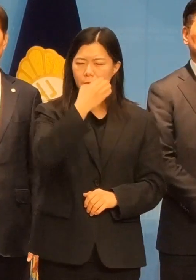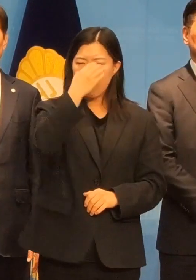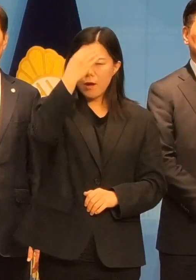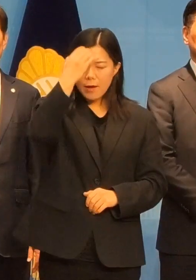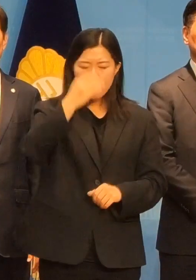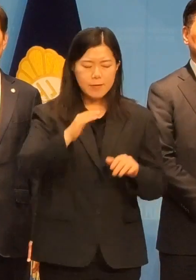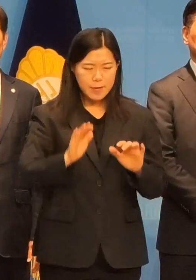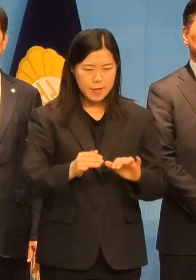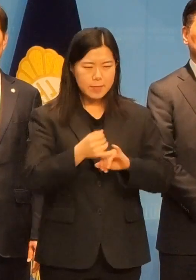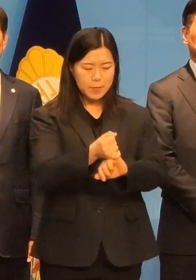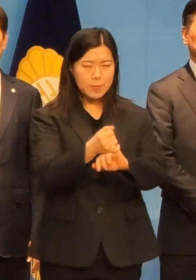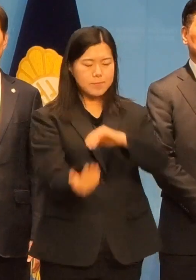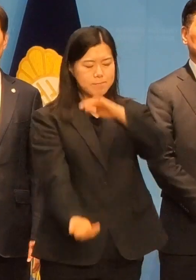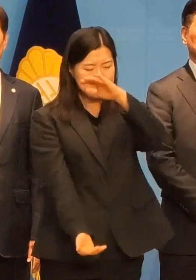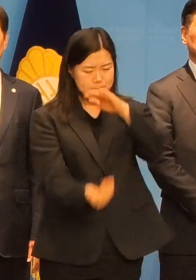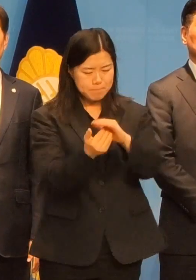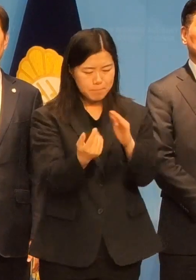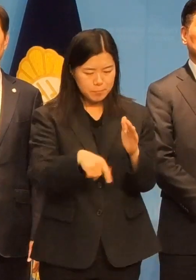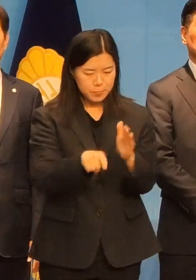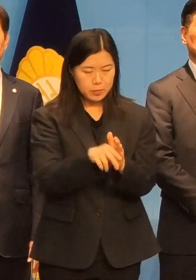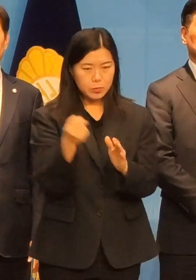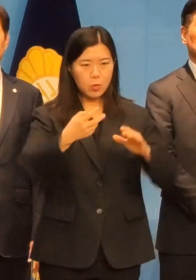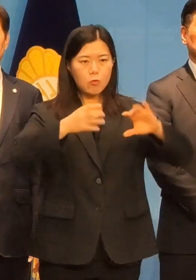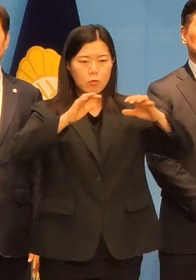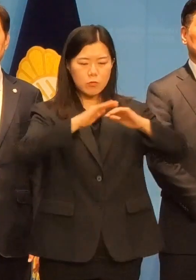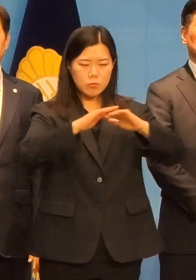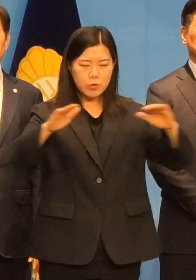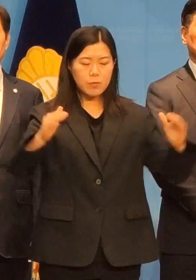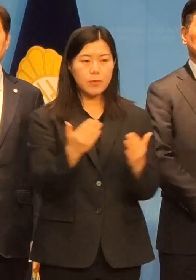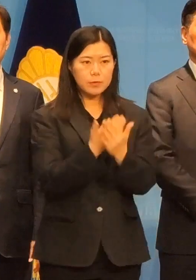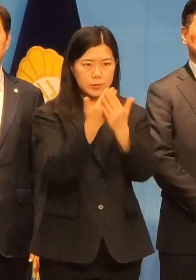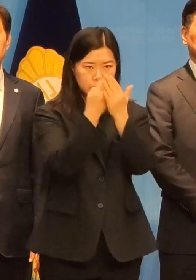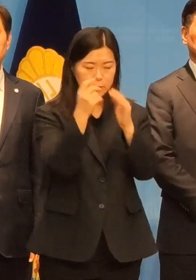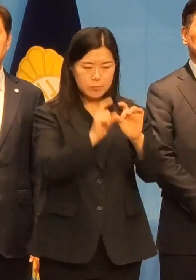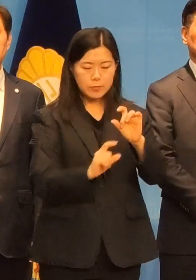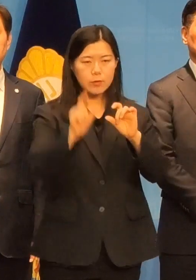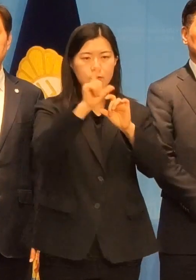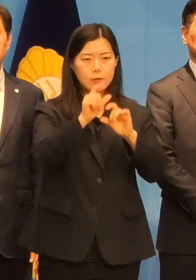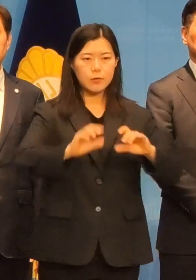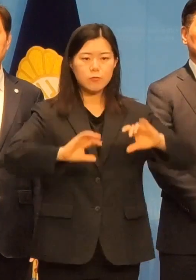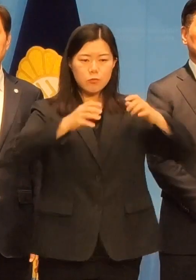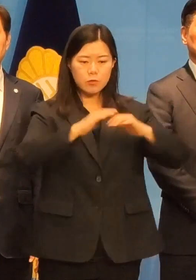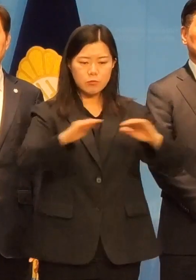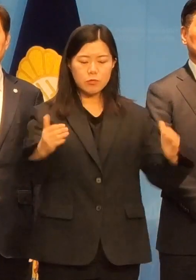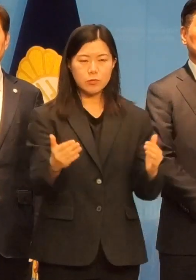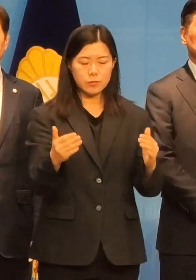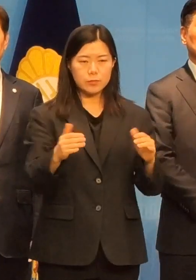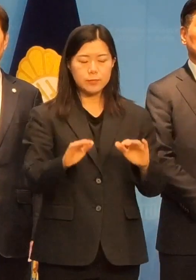이룰 국가 균형 발전에서 한 차원 더 나간 국가 균형 성장의